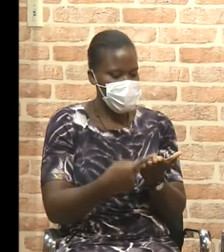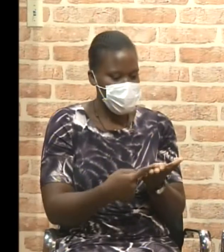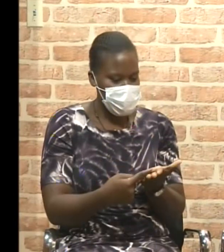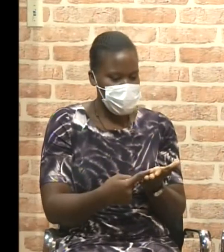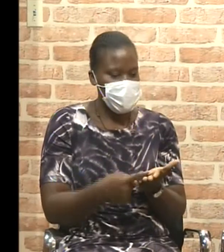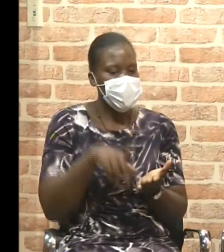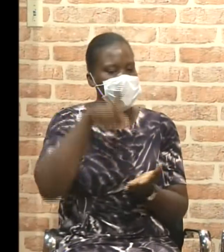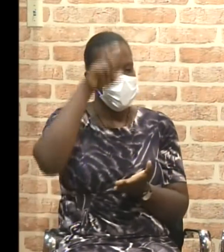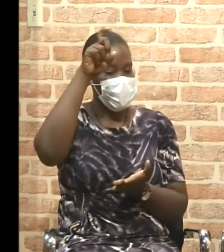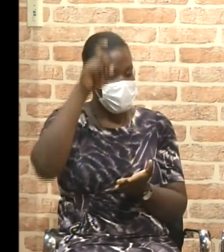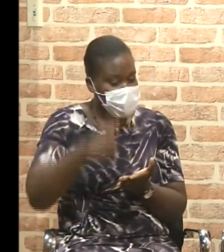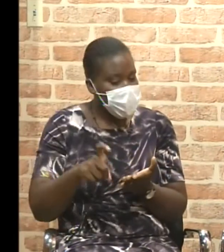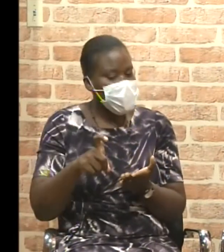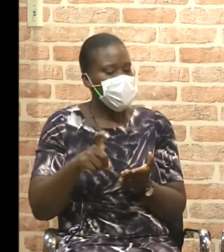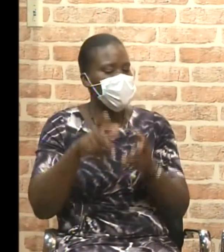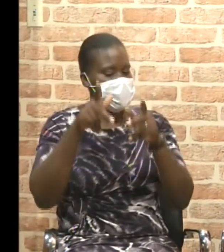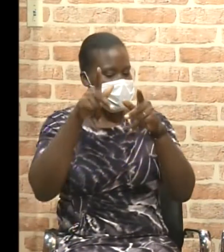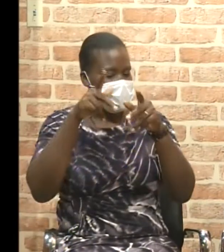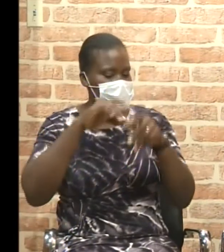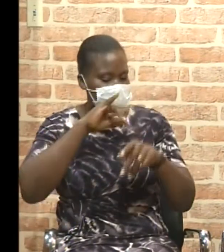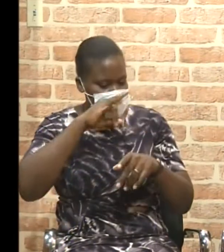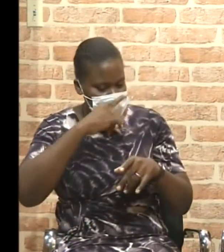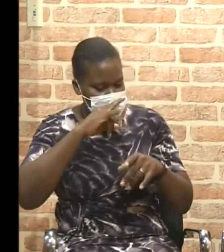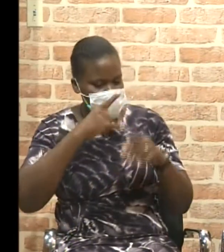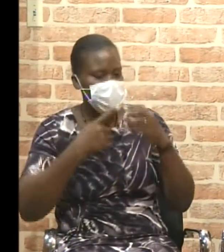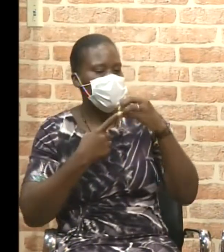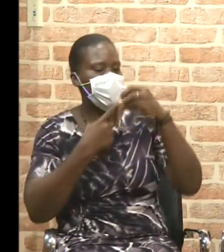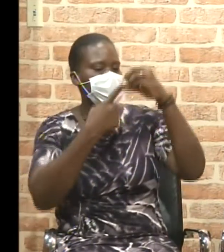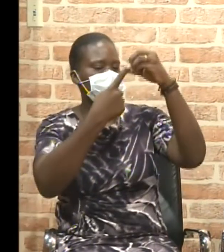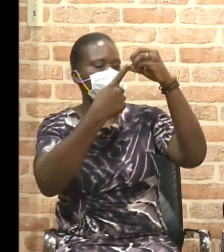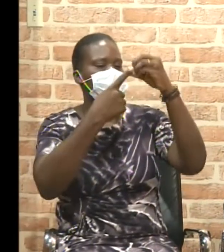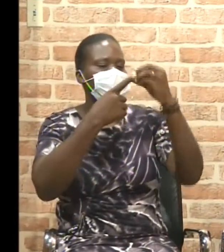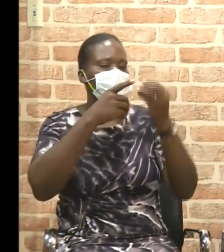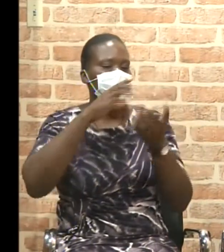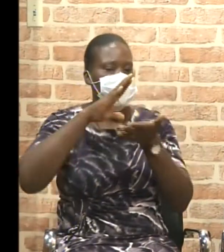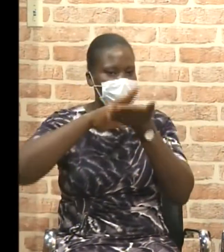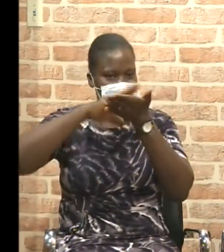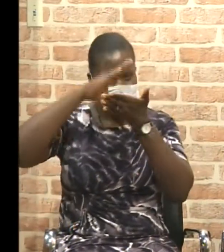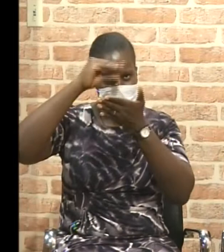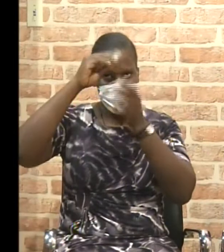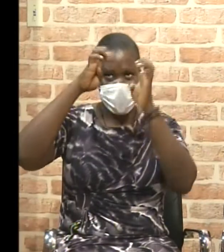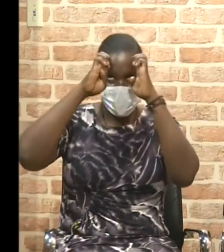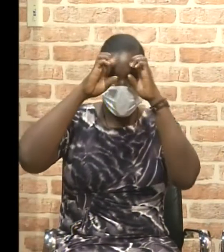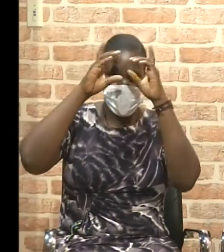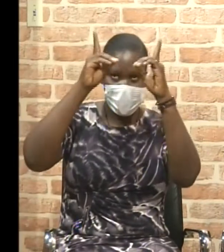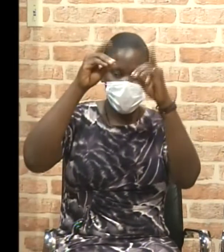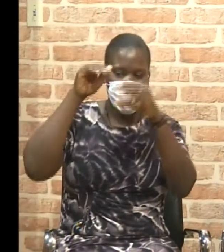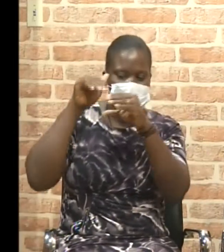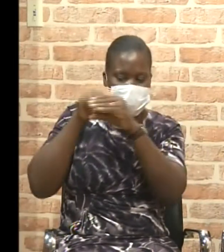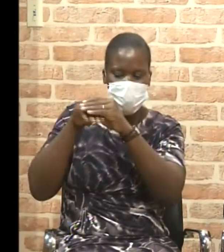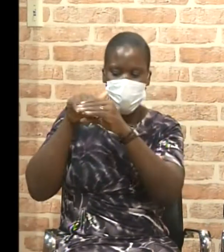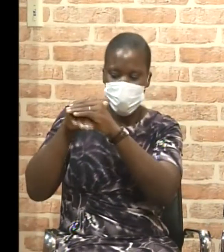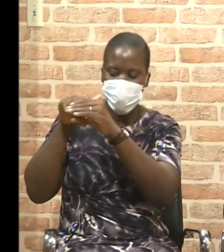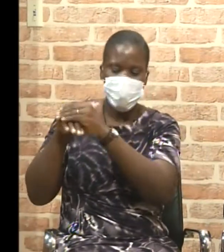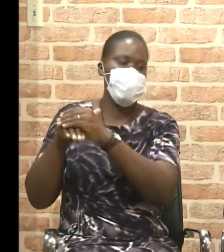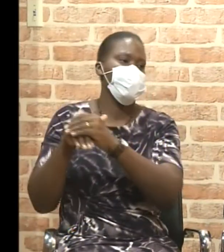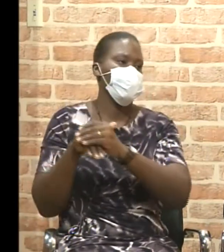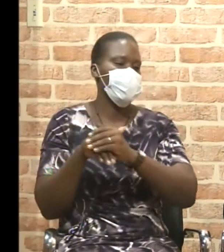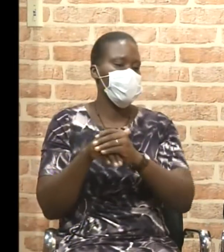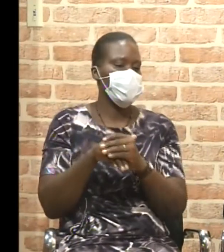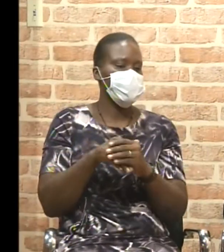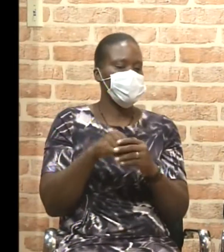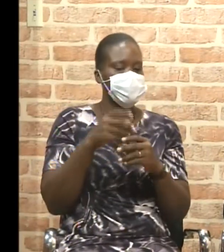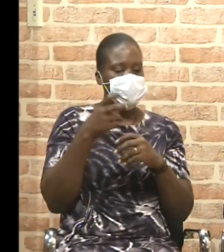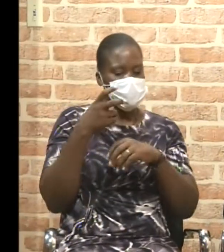que tenu compte de eux, c'est ça qui relaie éducation inclusive là. Parce que j'ai pas maintenant ces voyages, j'ai gardé vers chaque ministère